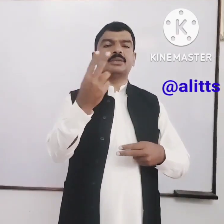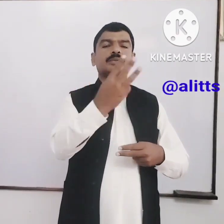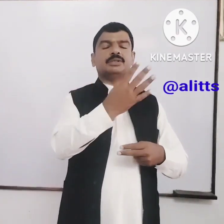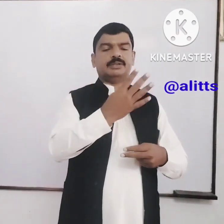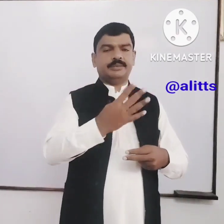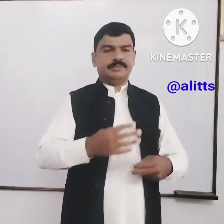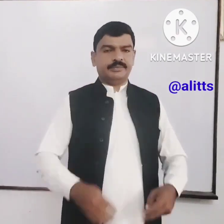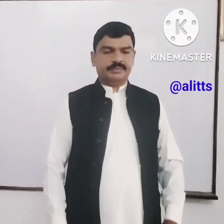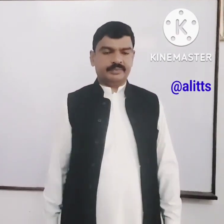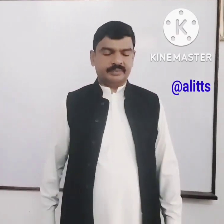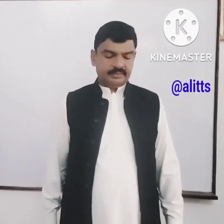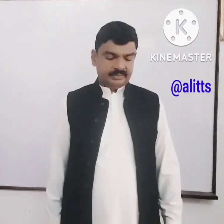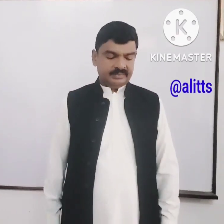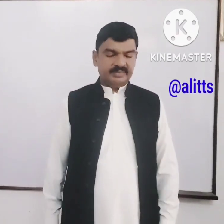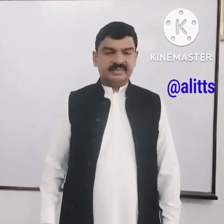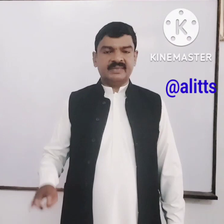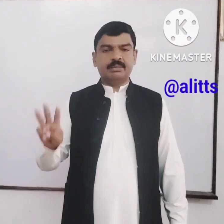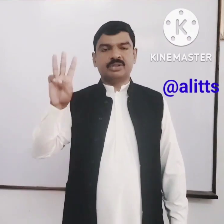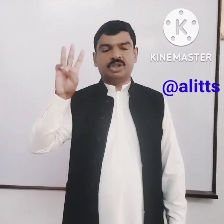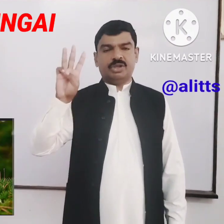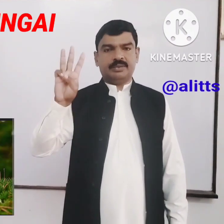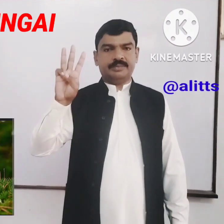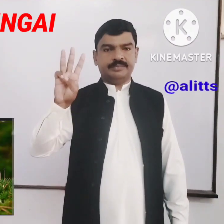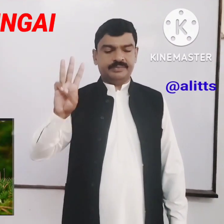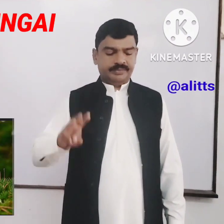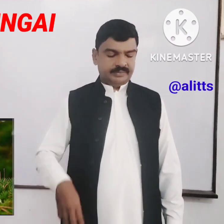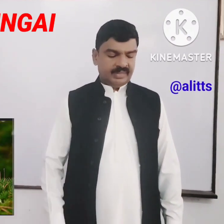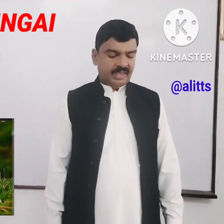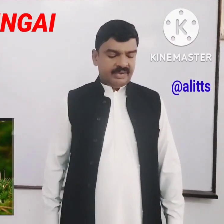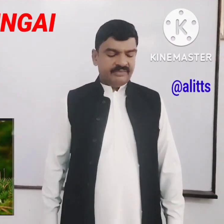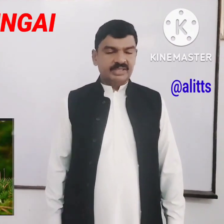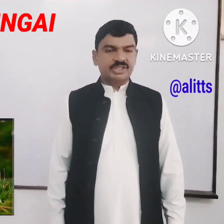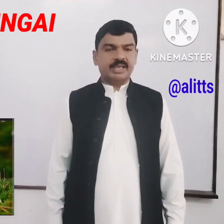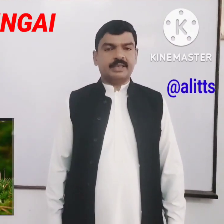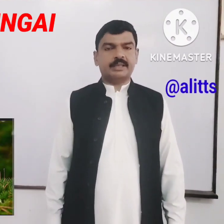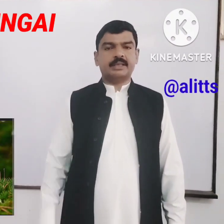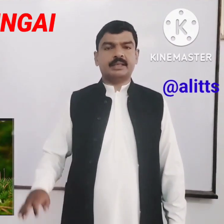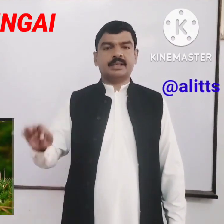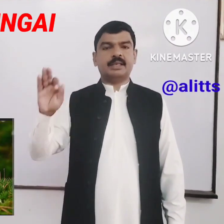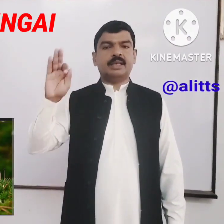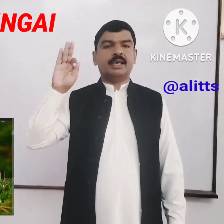2 3। नंबर 3 फंजाई